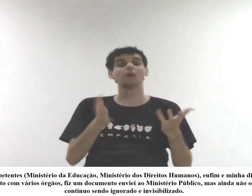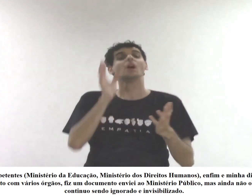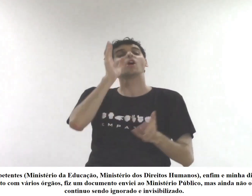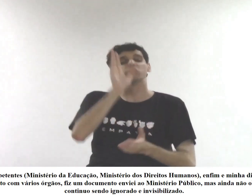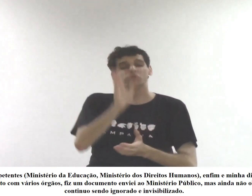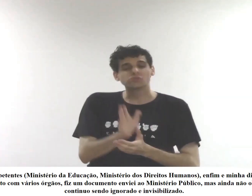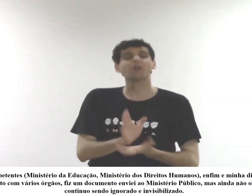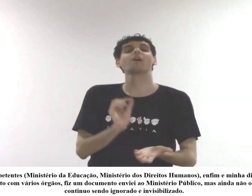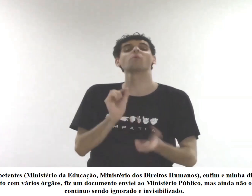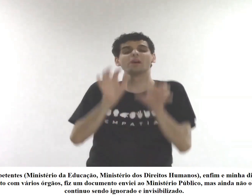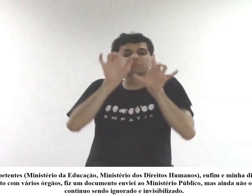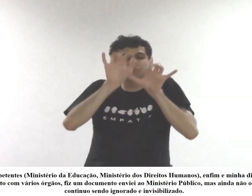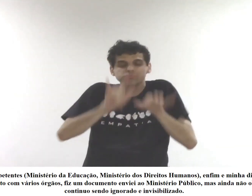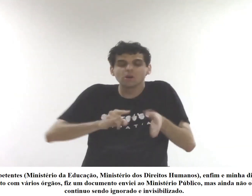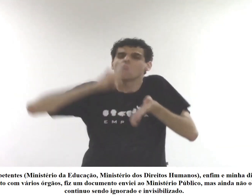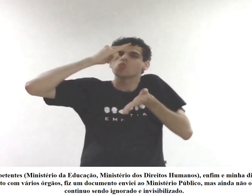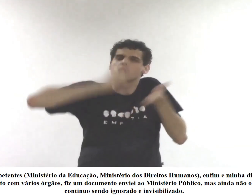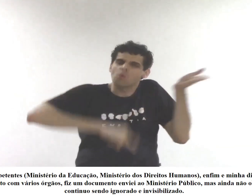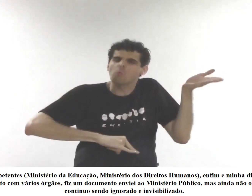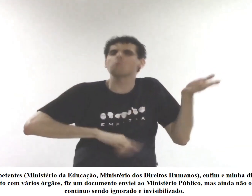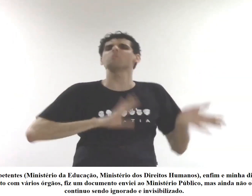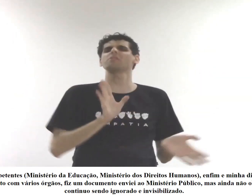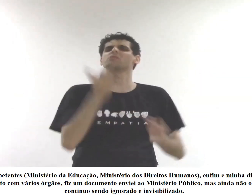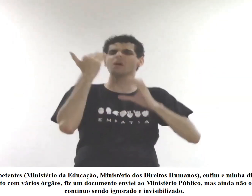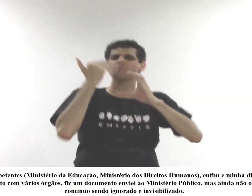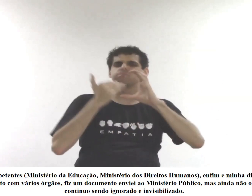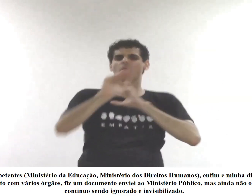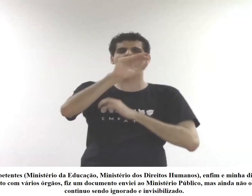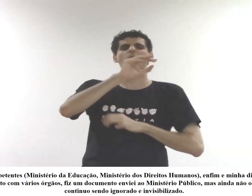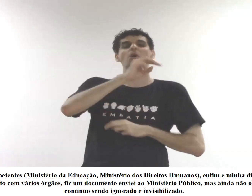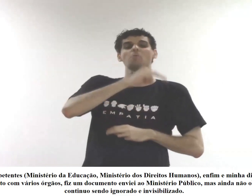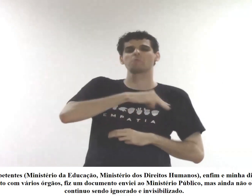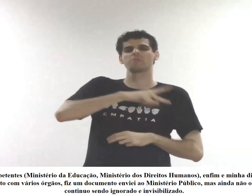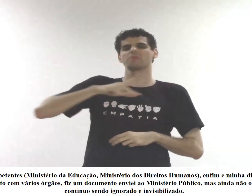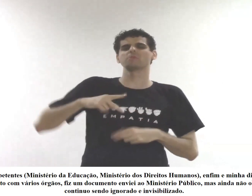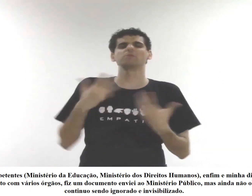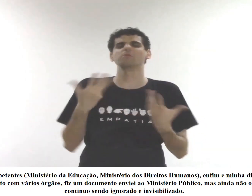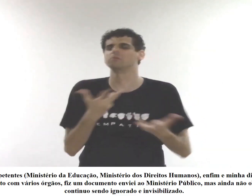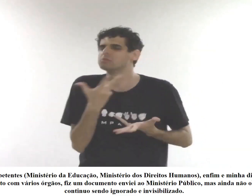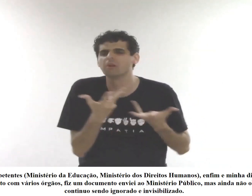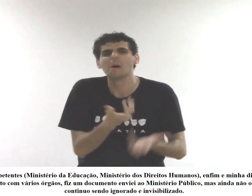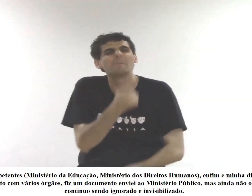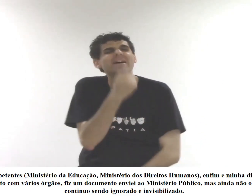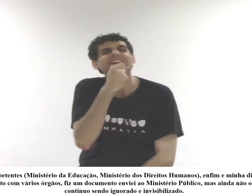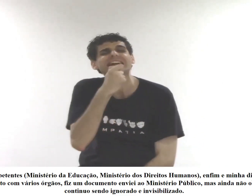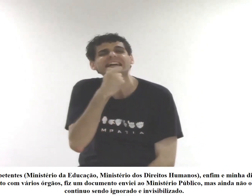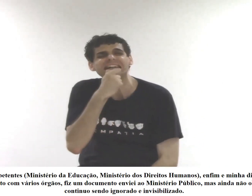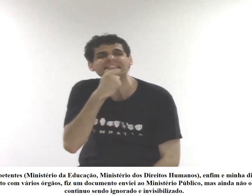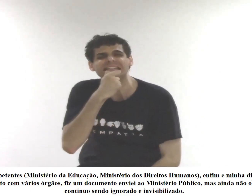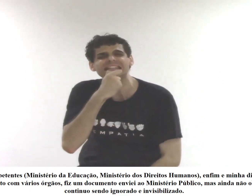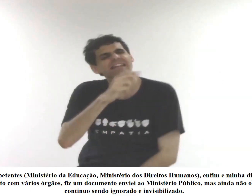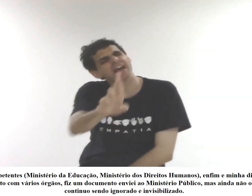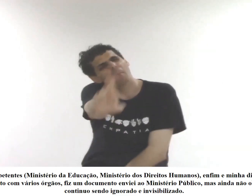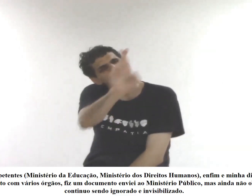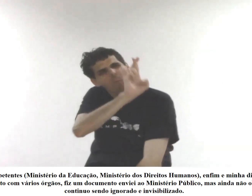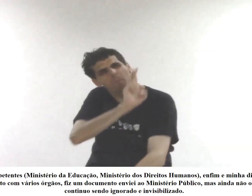Eu entrei em contato com vários órgãos, fiz um documento, enviei ao Ministério Público, mas